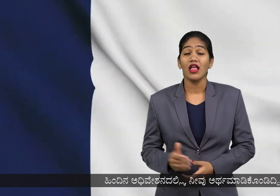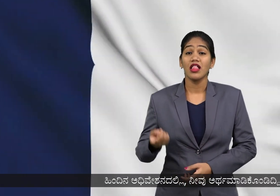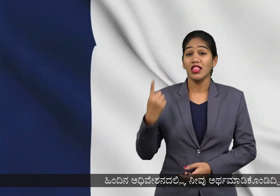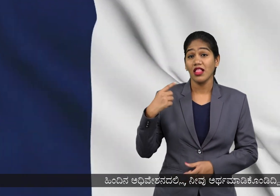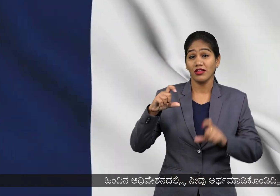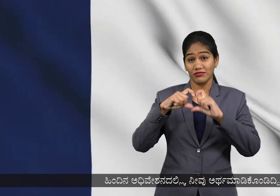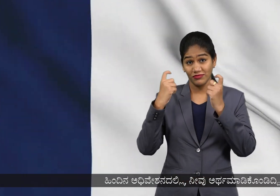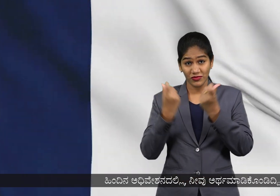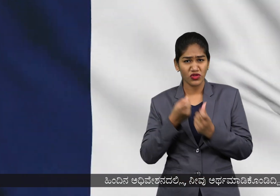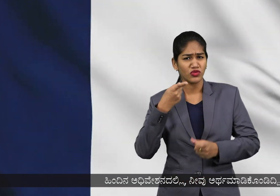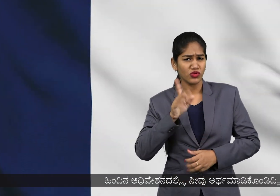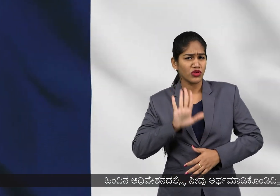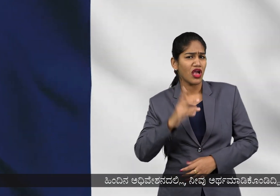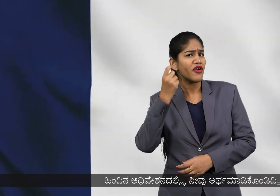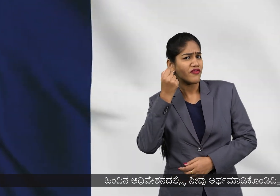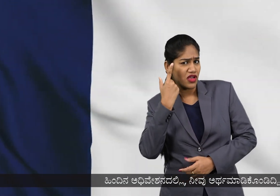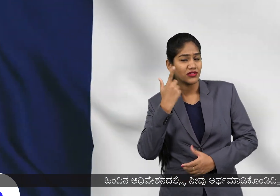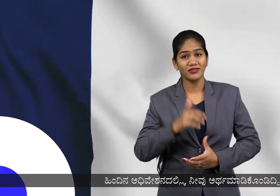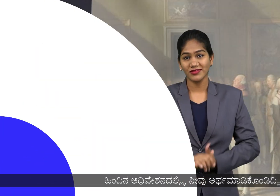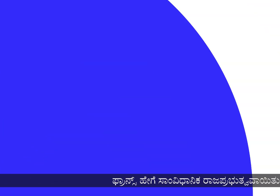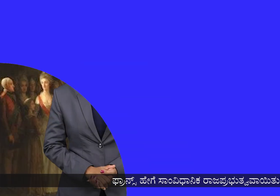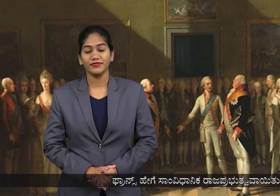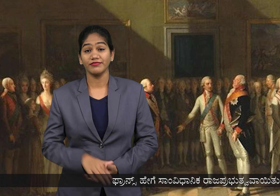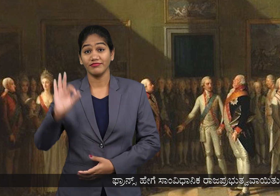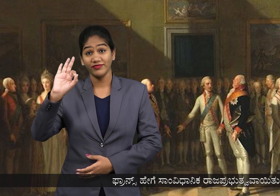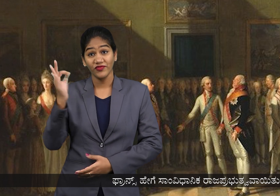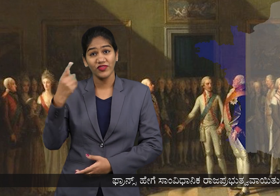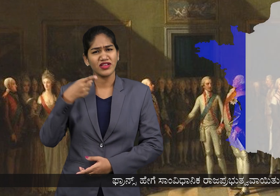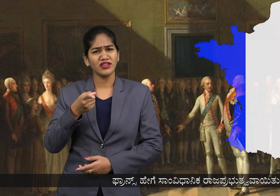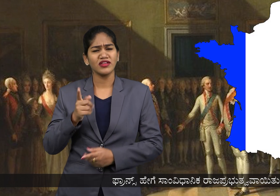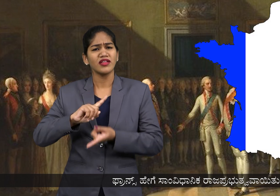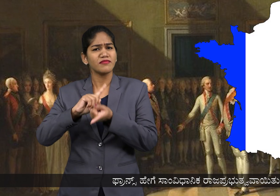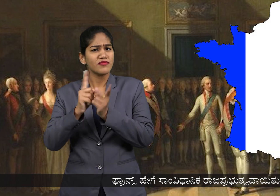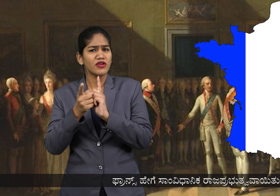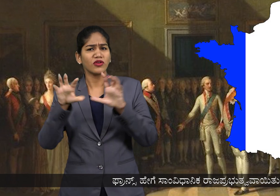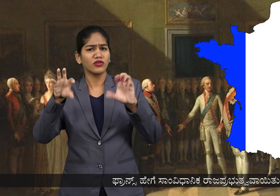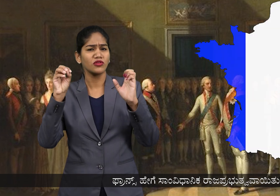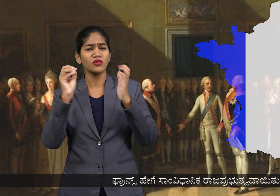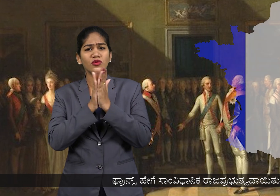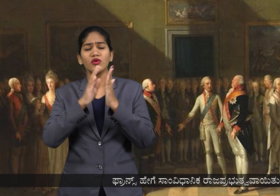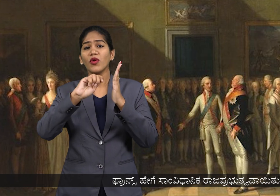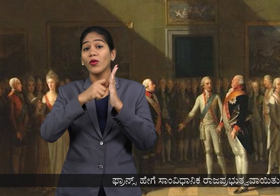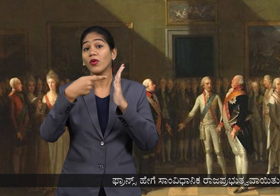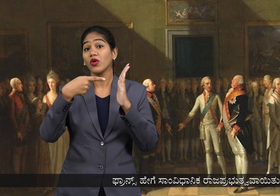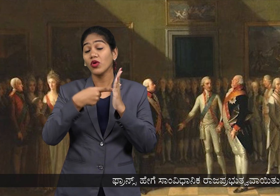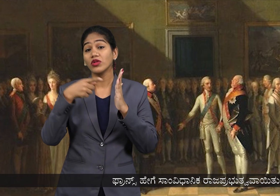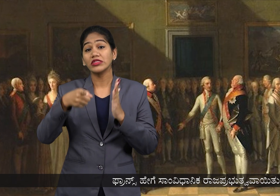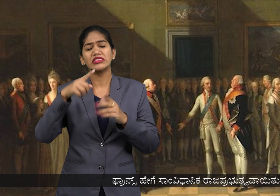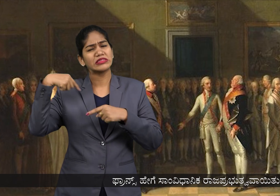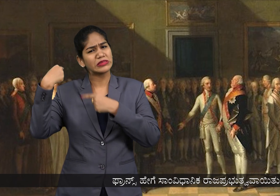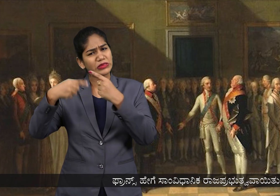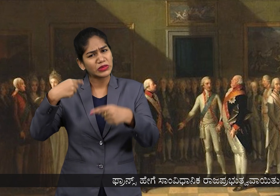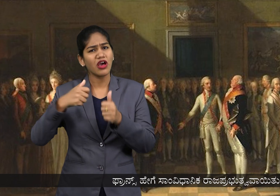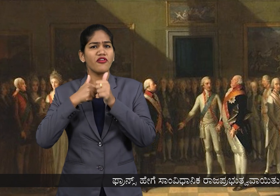ಹಿಂದಿನ ಅಧಿವೇಶನದಲ್ಲಿ ನೀವು ಅರ್ಥ ಮಾಡ್ಕೊಂಡಿದ್ದೀರಿ. ಫ್ರಾನ್ಸ್ ಹೇಗೆ ಸಾಂವಿಧಾನಿಕ ರಾಜಪ್ರಭುತ್ವವಾಯಿತು ಅಂತ.